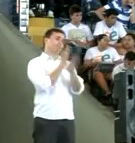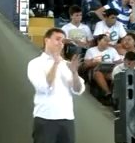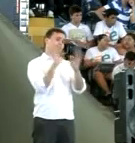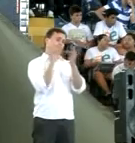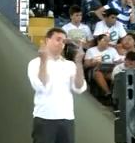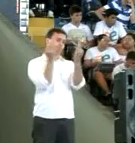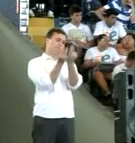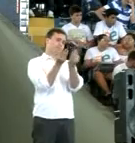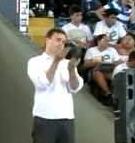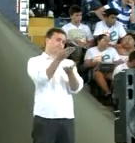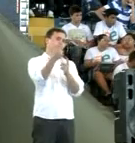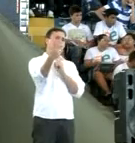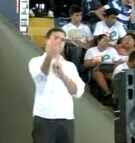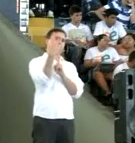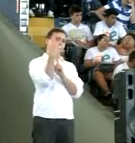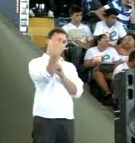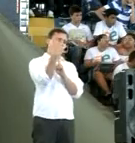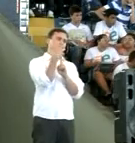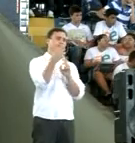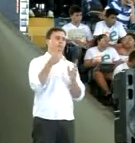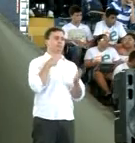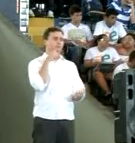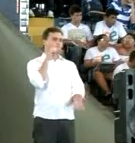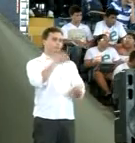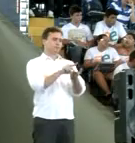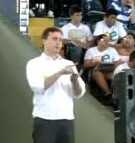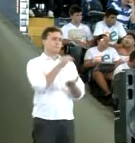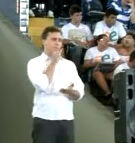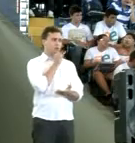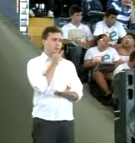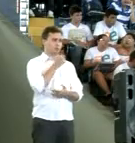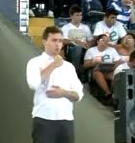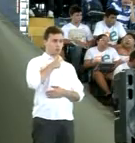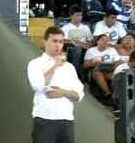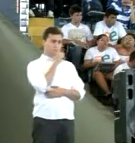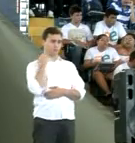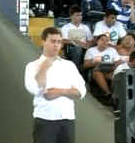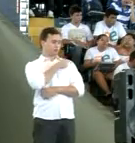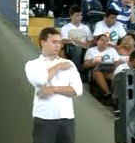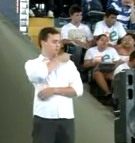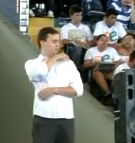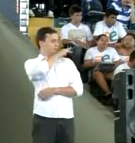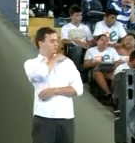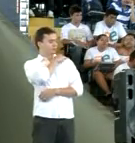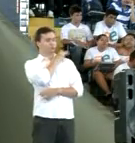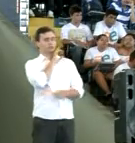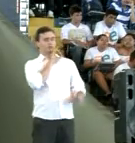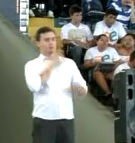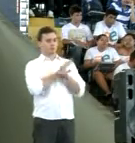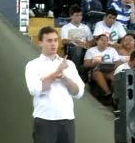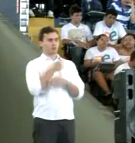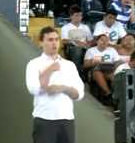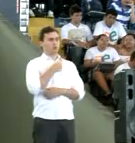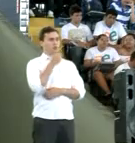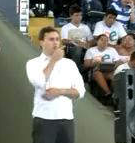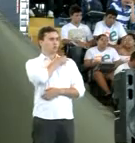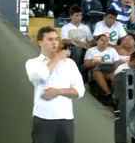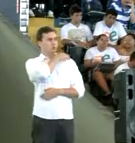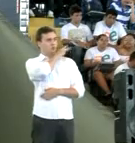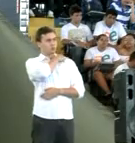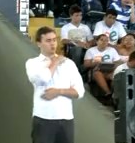suas escolhas. Eu, pessoal, só para você ter uma ideia, terminei meu terceiro ano, não faça cálculo não. Eu terminei meu terceiro